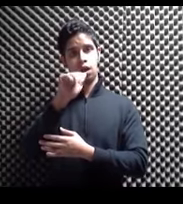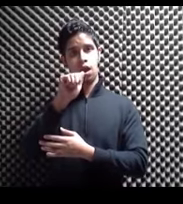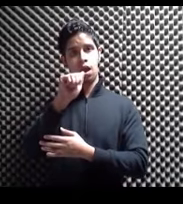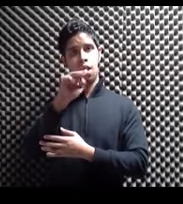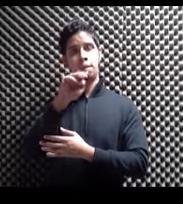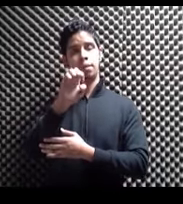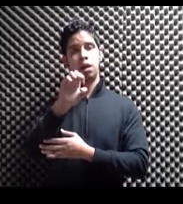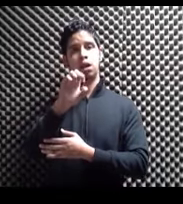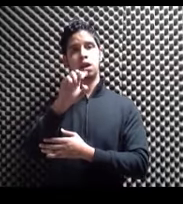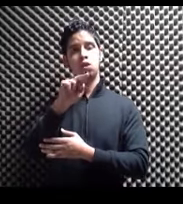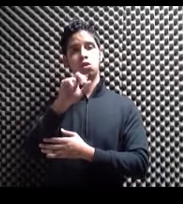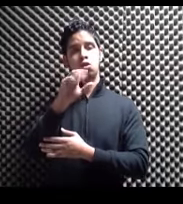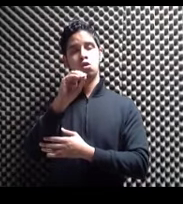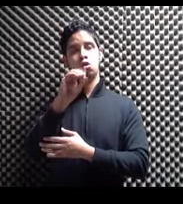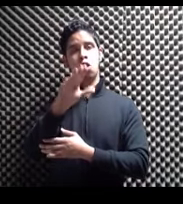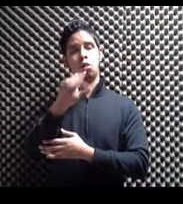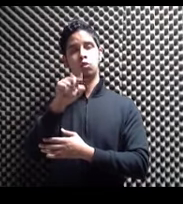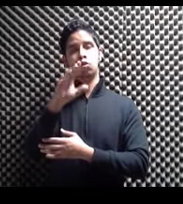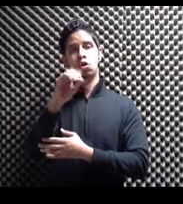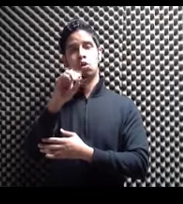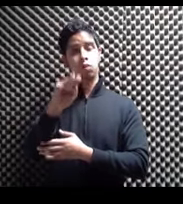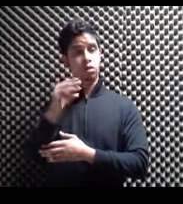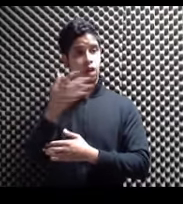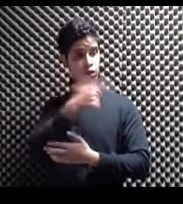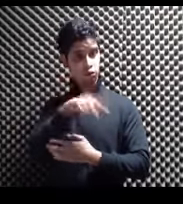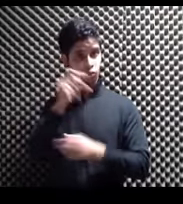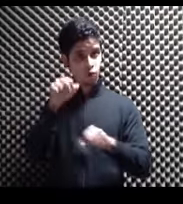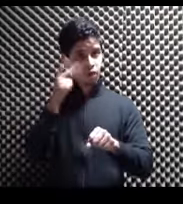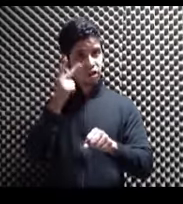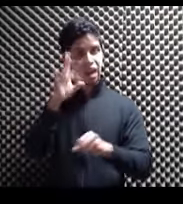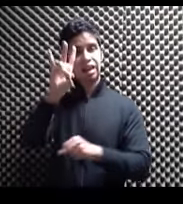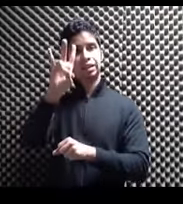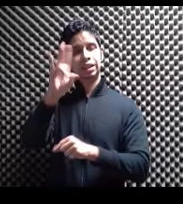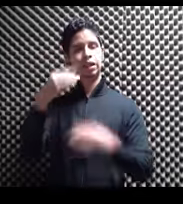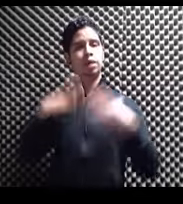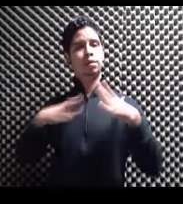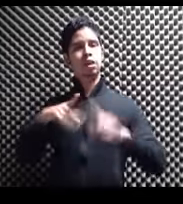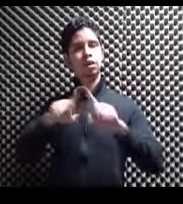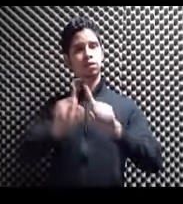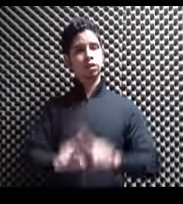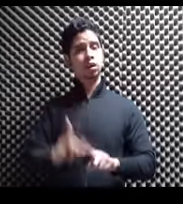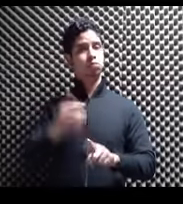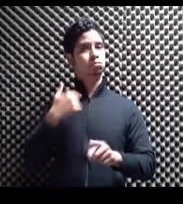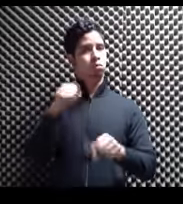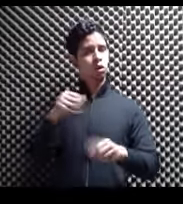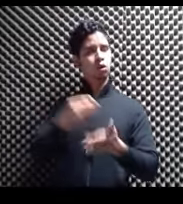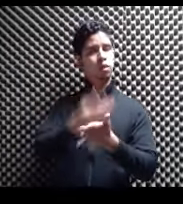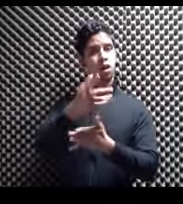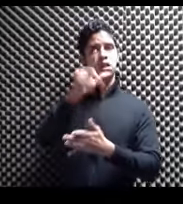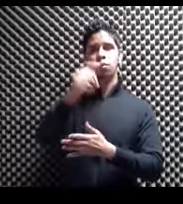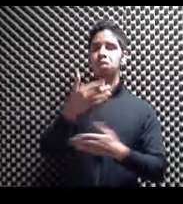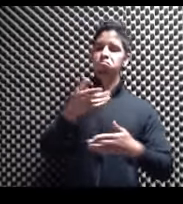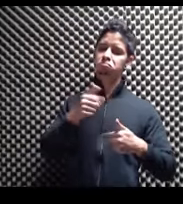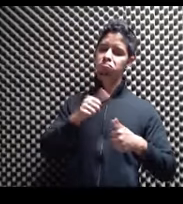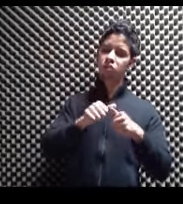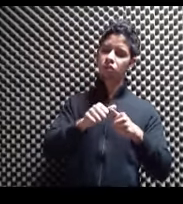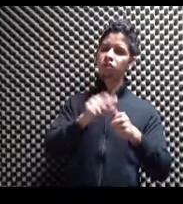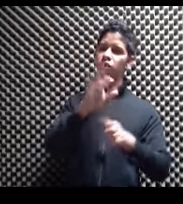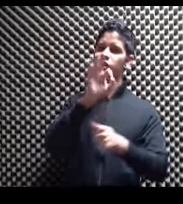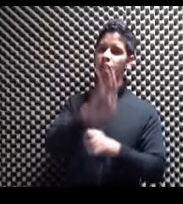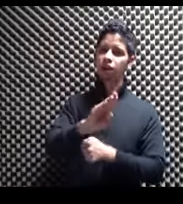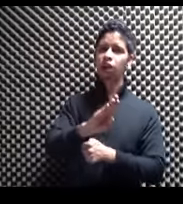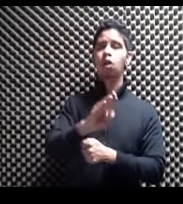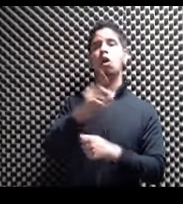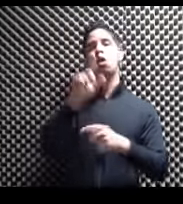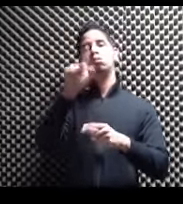qué mejor época ahora. Y después sigue marzo y después sigue abril, después claro, sigue mi cumpleaños, después sigue nuestro o sea, cumpleaños. ¿Verdad? ¿Verdad? Ay,